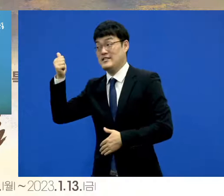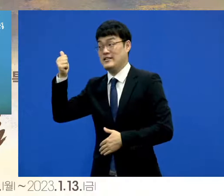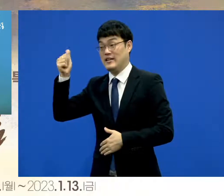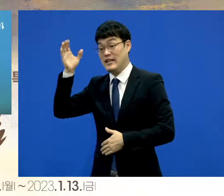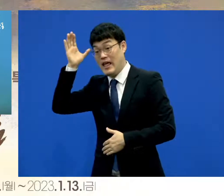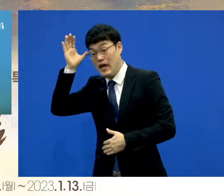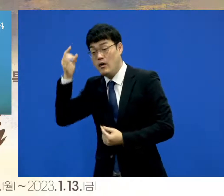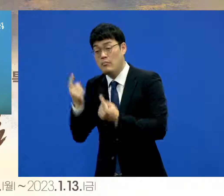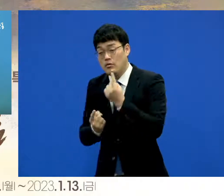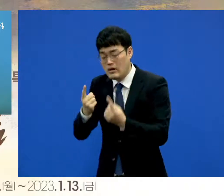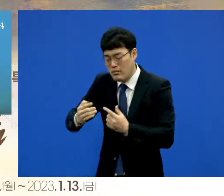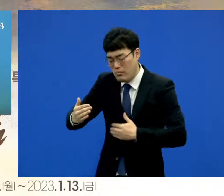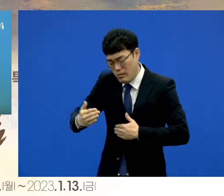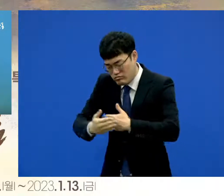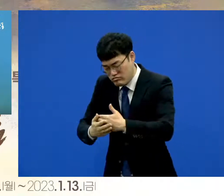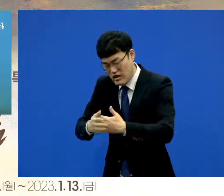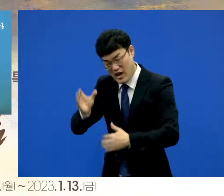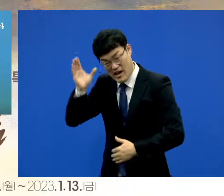생존입니다.